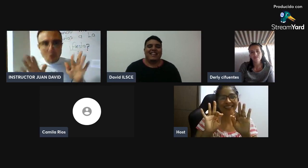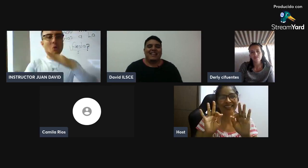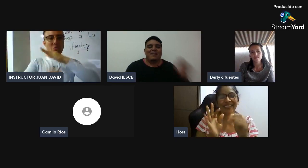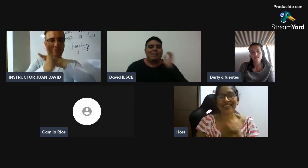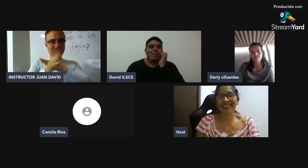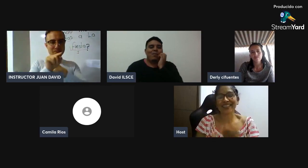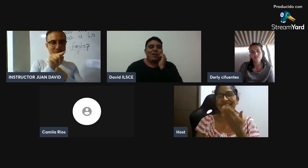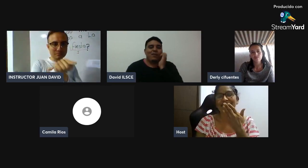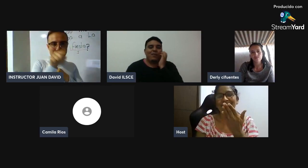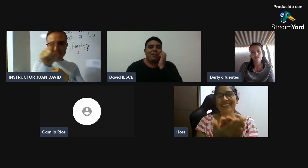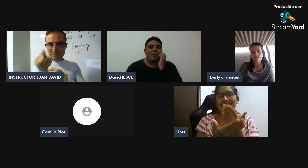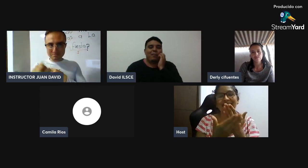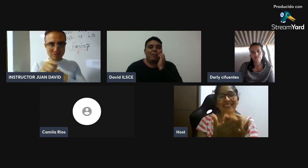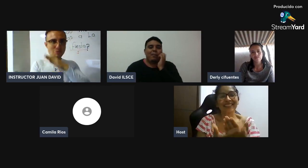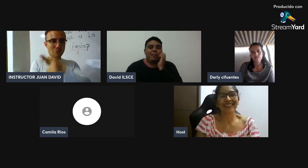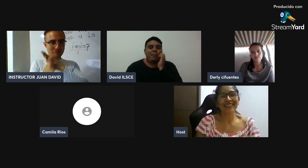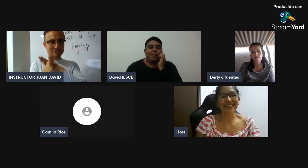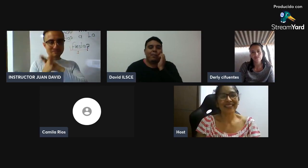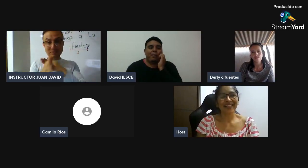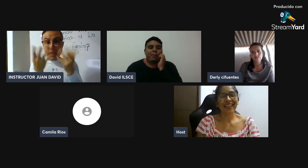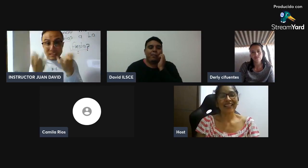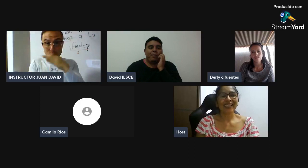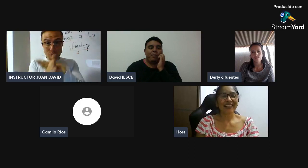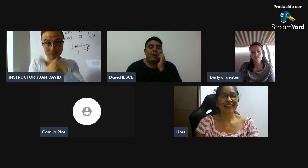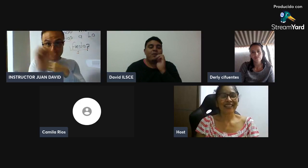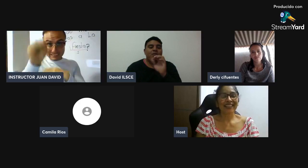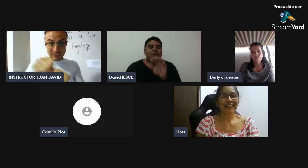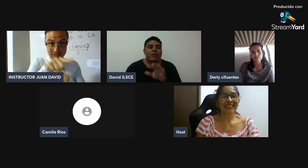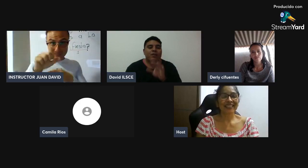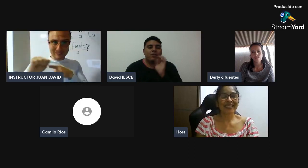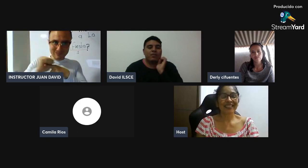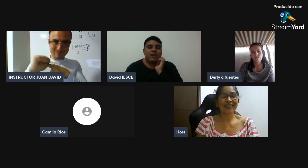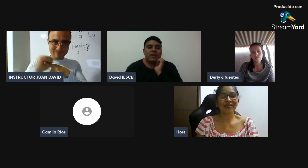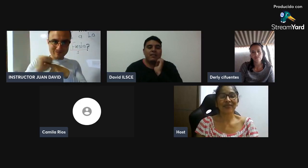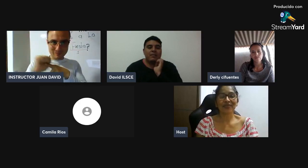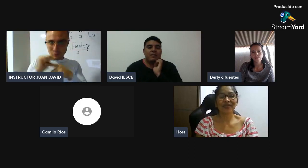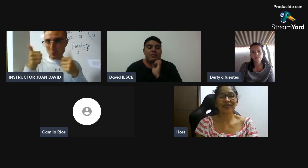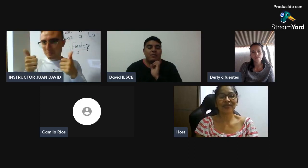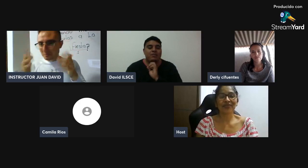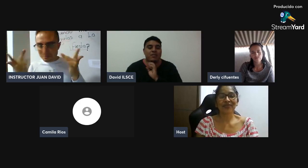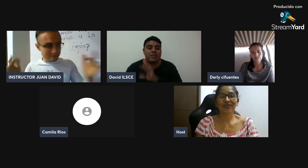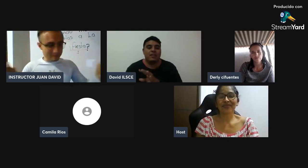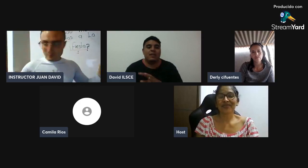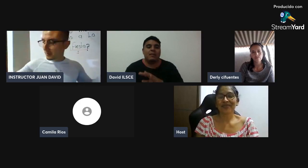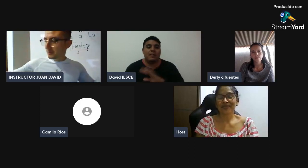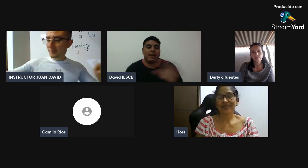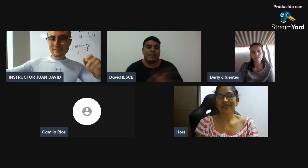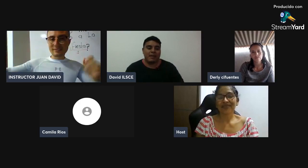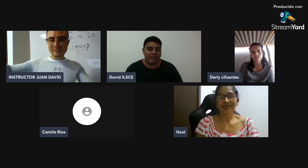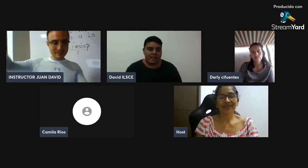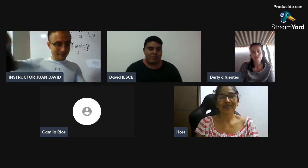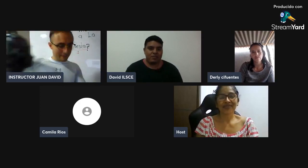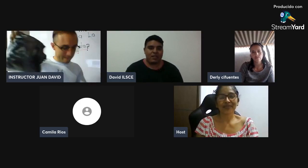bueno voy a continuar con ustedes mismos para que practiquemos otras